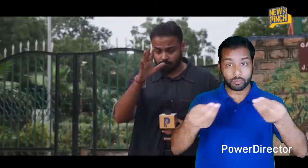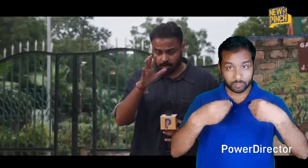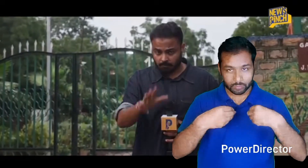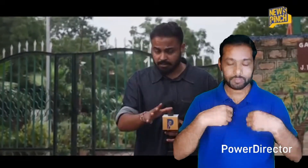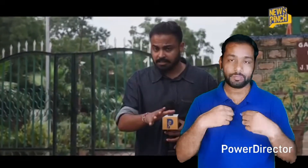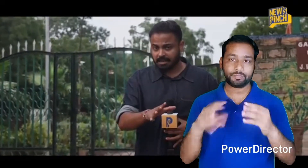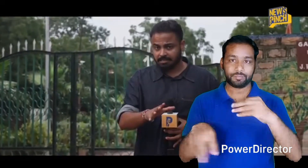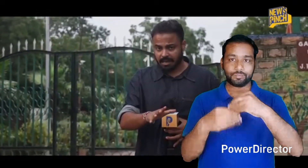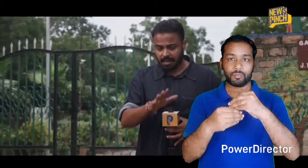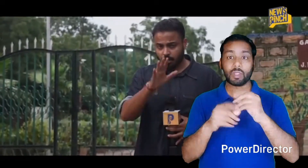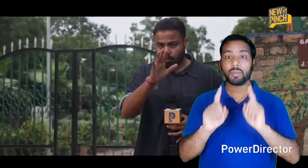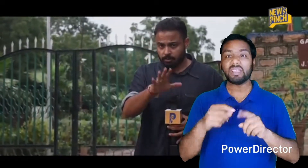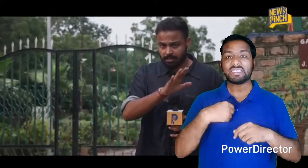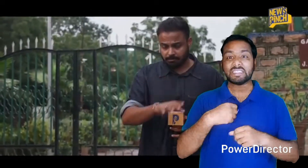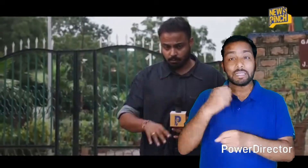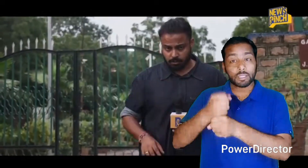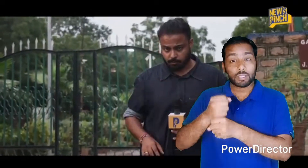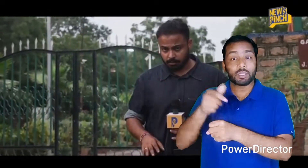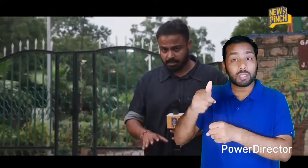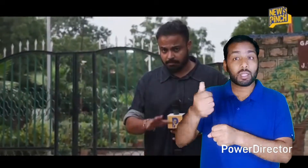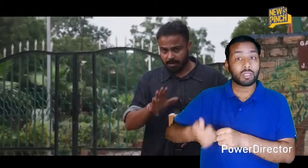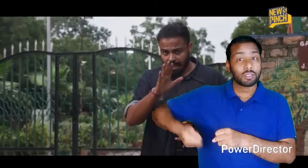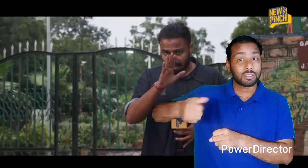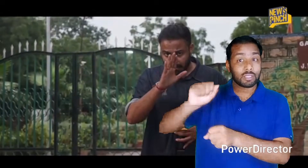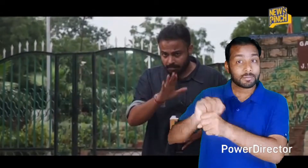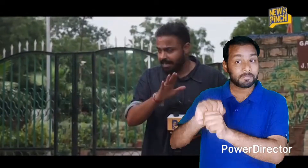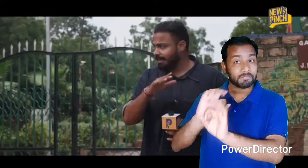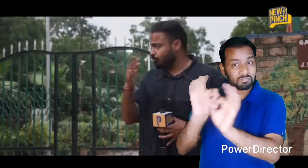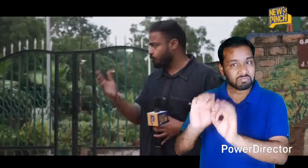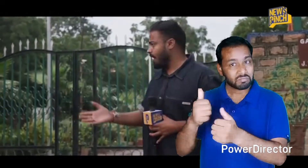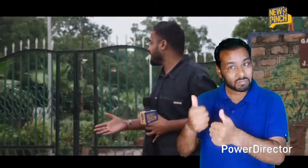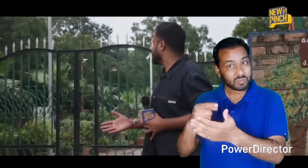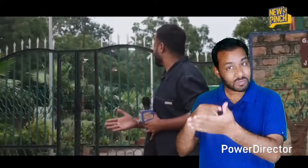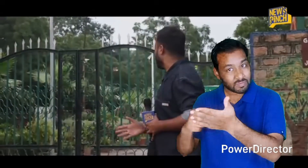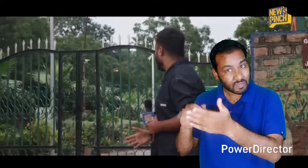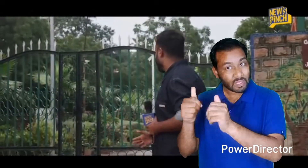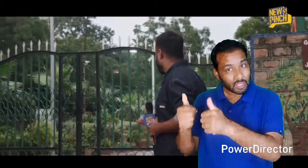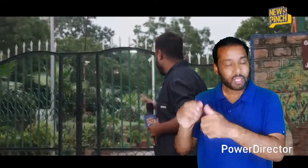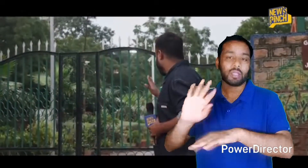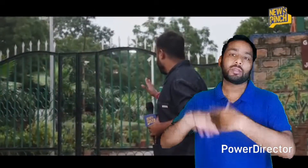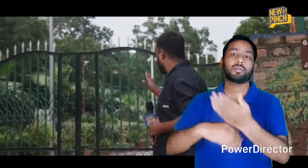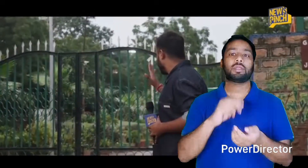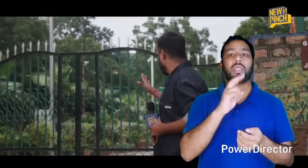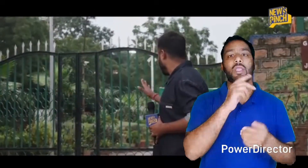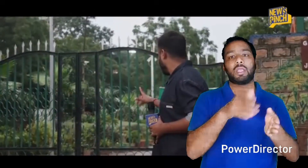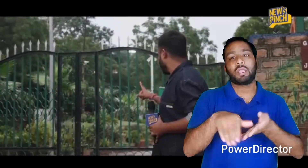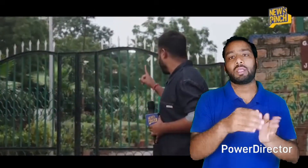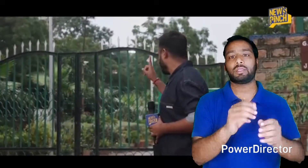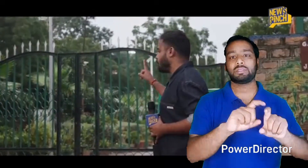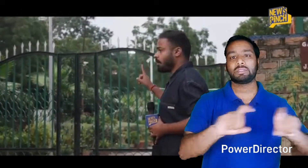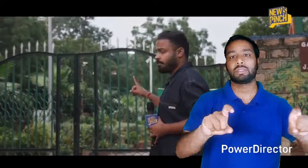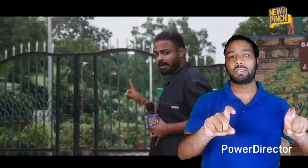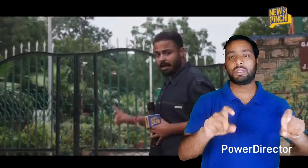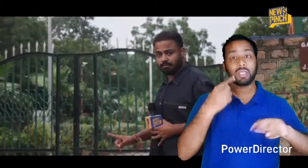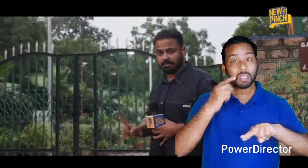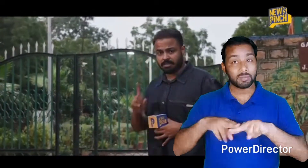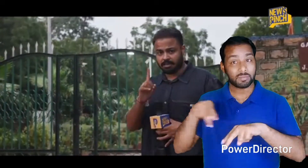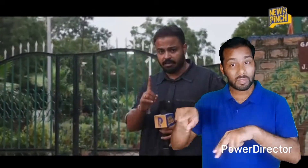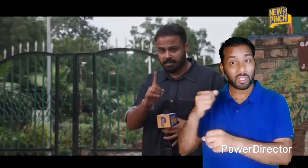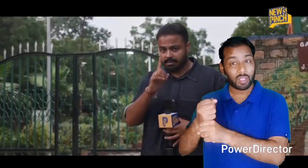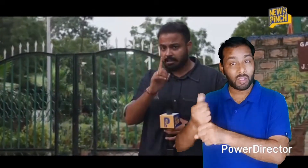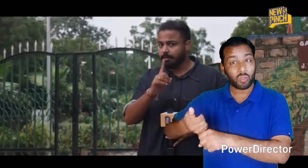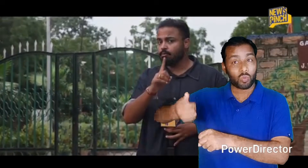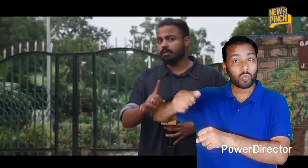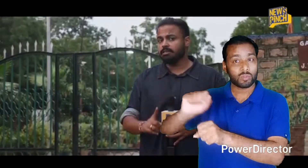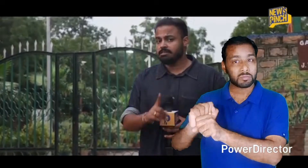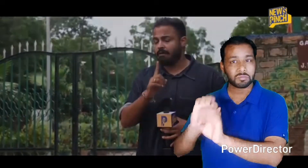समय मांगा, उनका वर्जन जानना चाहा, उनकी तरफ से कोई रिस्पांस नहीं मिला। मिलेगा तो उसको ऐड कर देंगे, लेकिन ज़रूरी है कि ये लोग अपना काम ढंग से